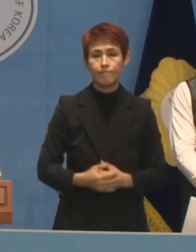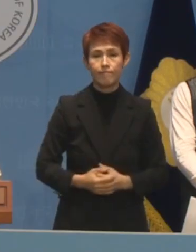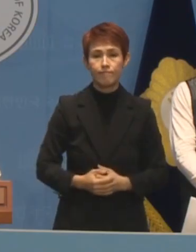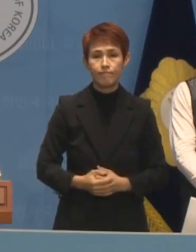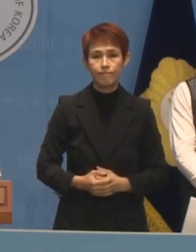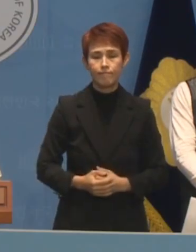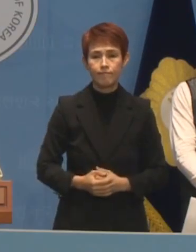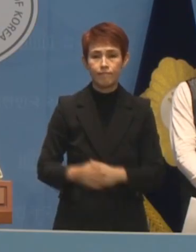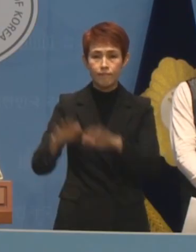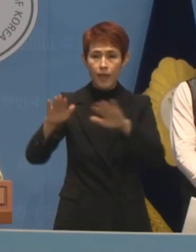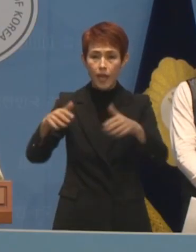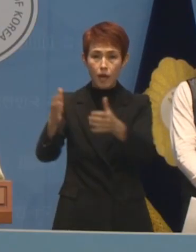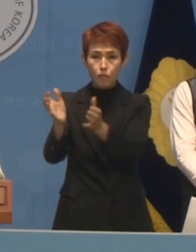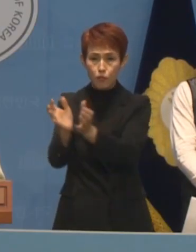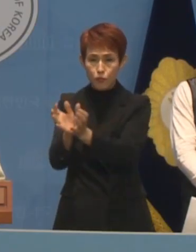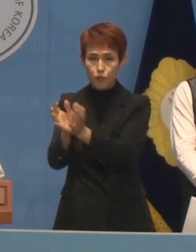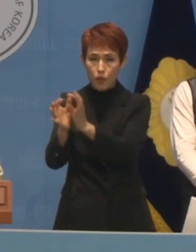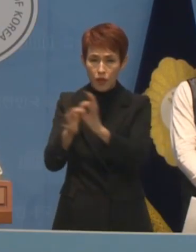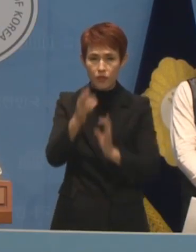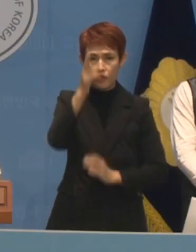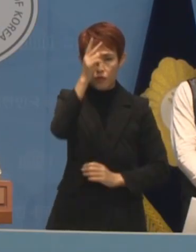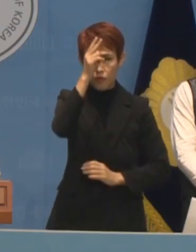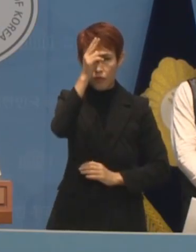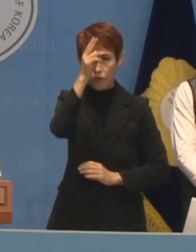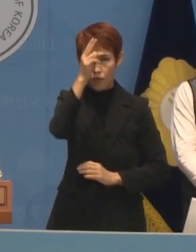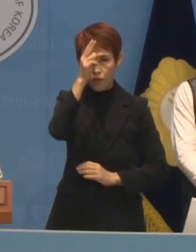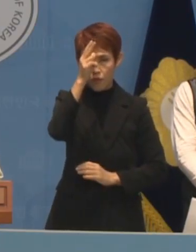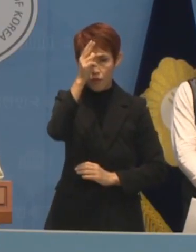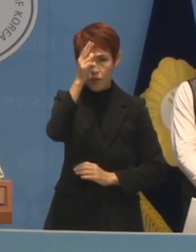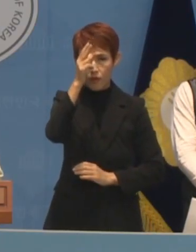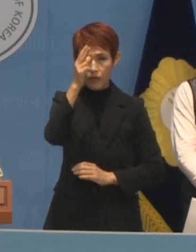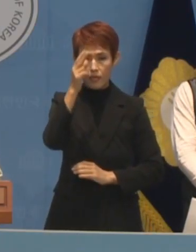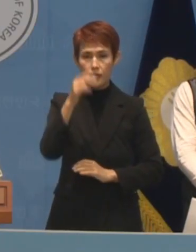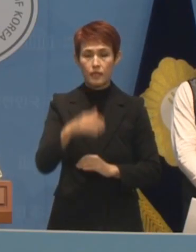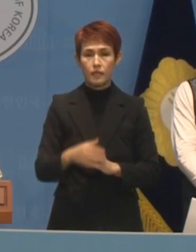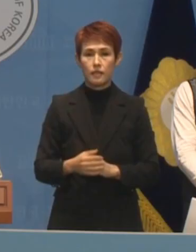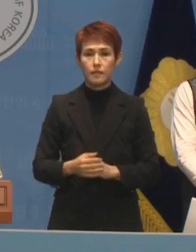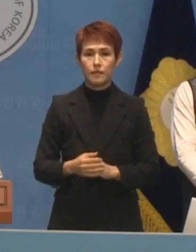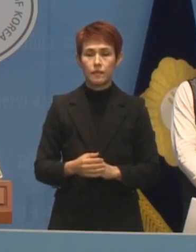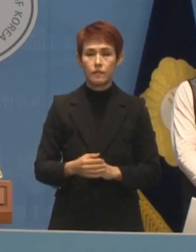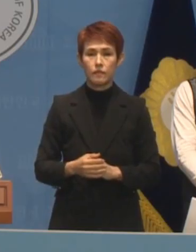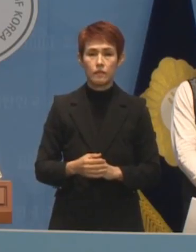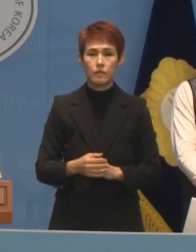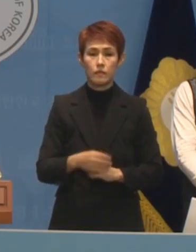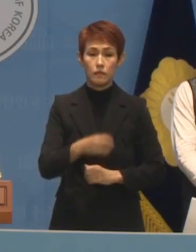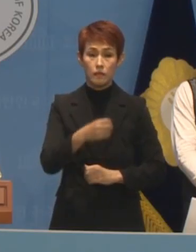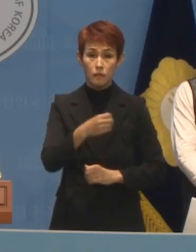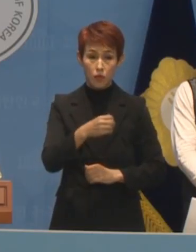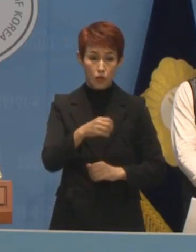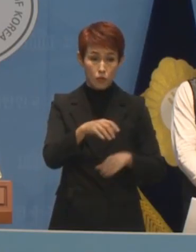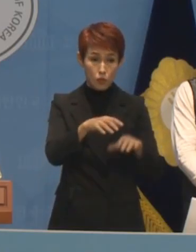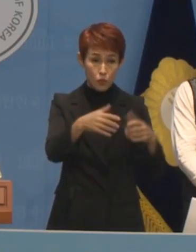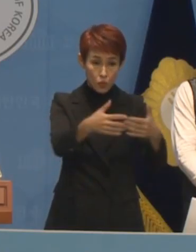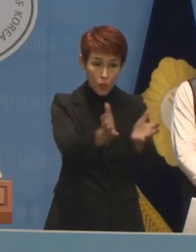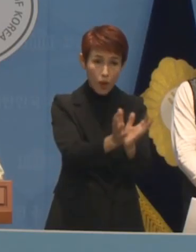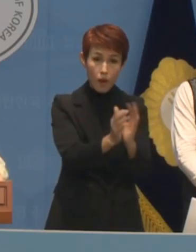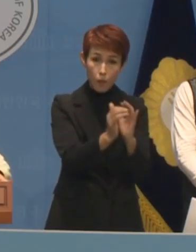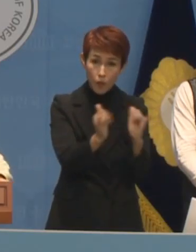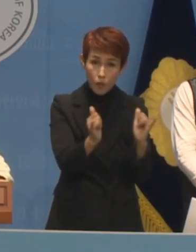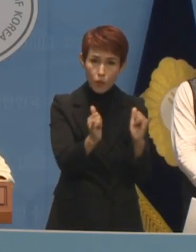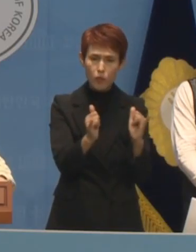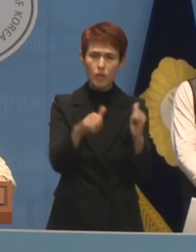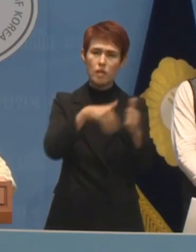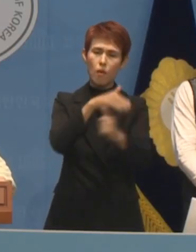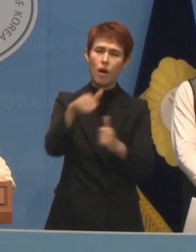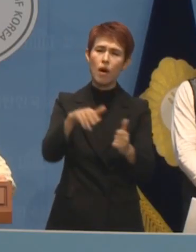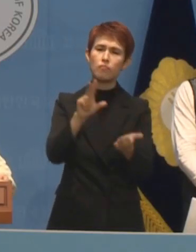네, 해양수산부 청원경찰 지부 간부가 아닌 조합원도 현장의 실태를 증언하기 위해서 함께